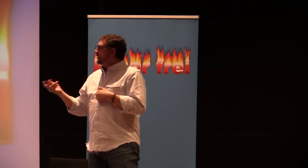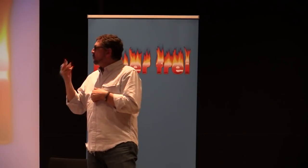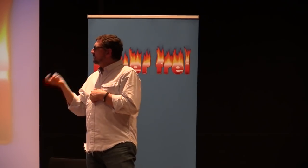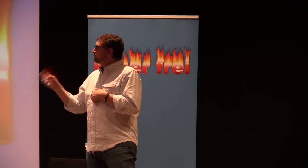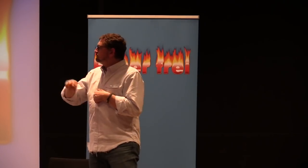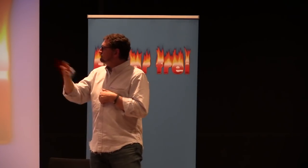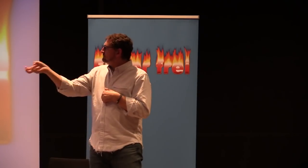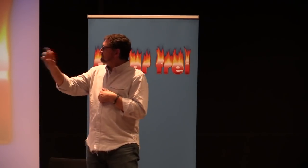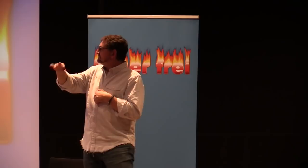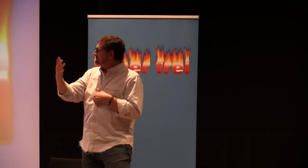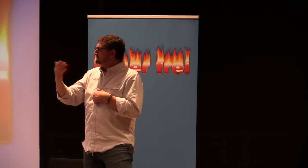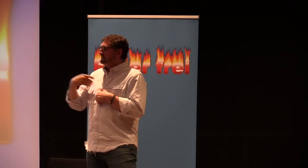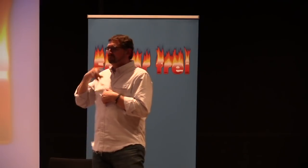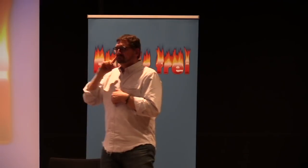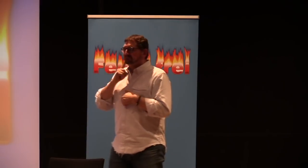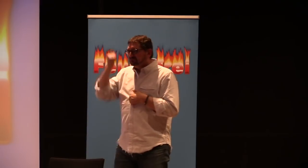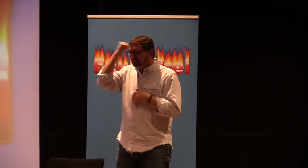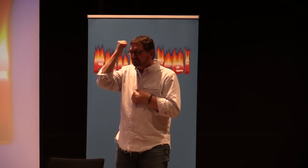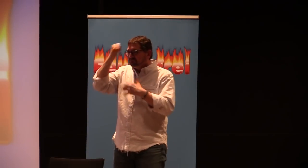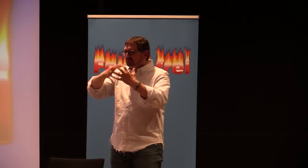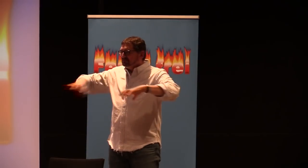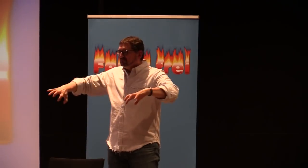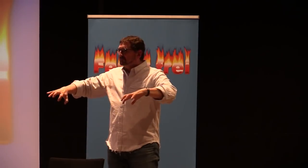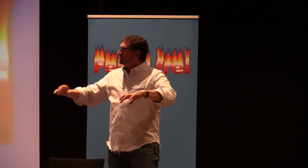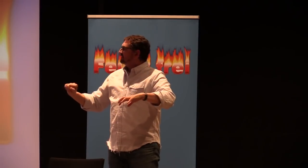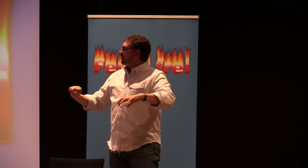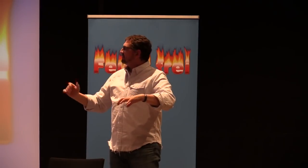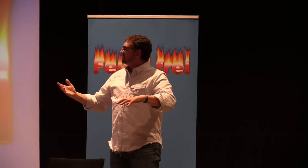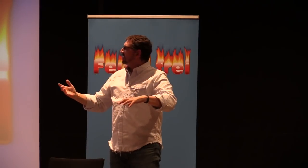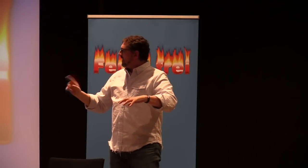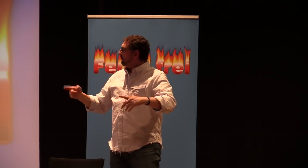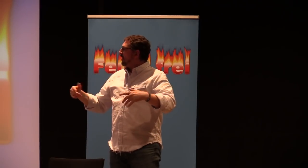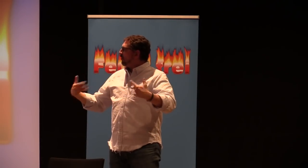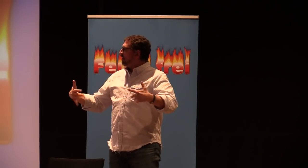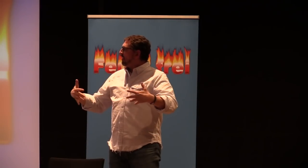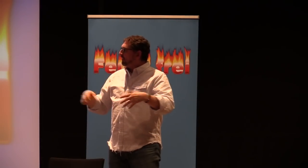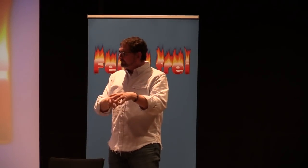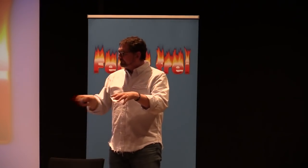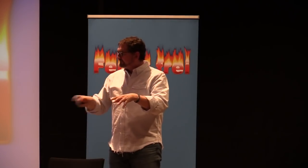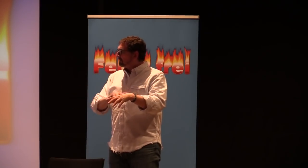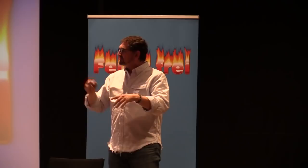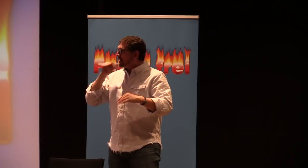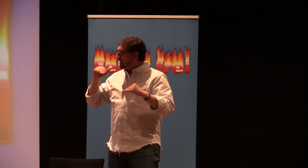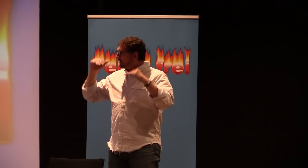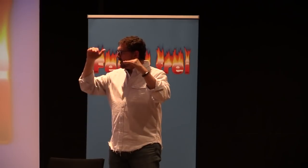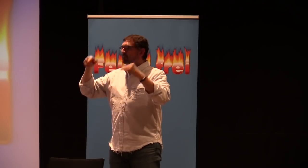hat heutzutage natürlich noch einen anderen Stellenwert, als es früher war. Es sind schon die Leute, die mehr auf ihre Zeit